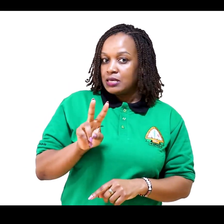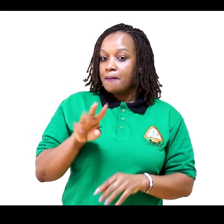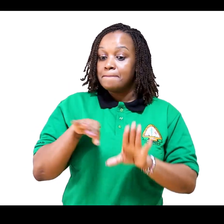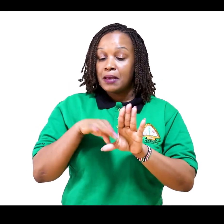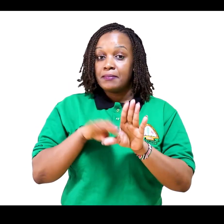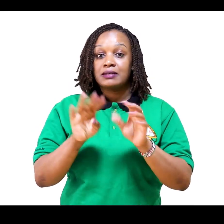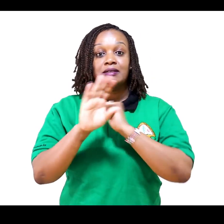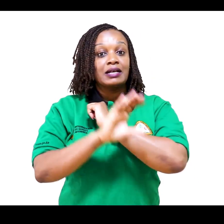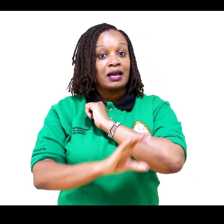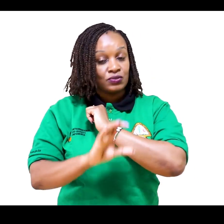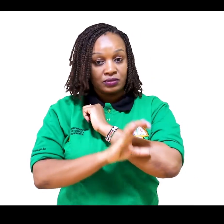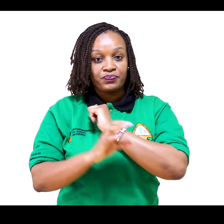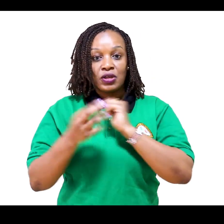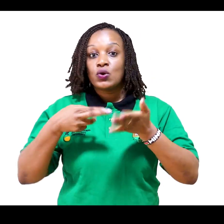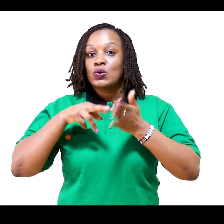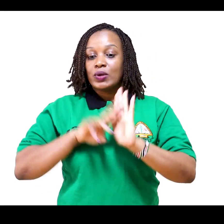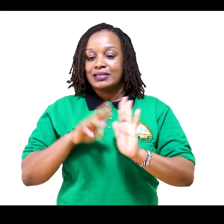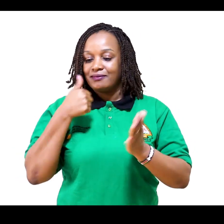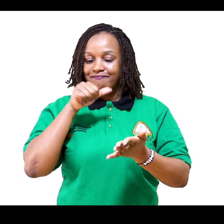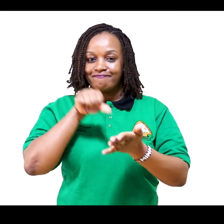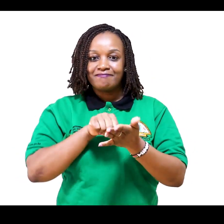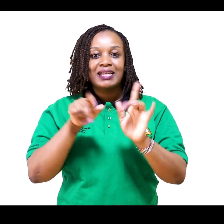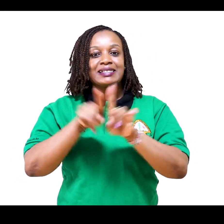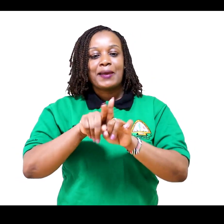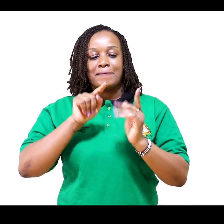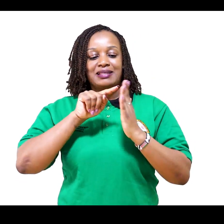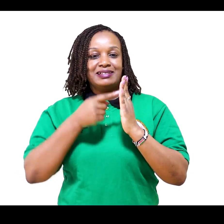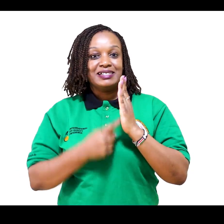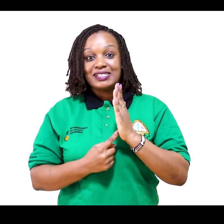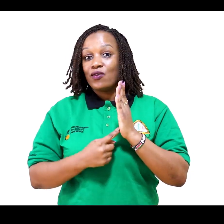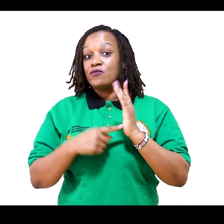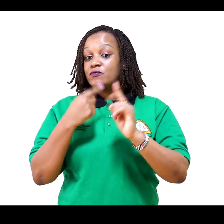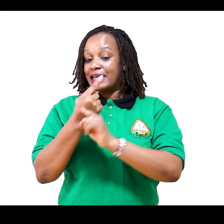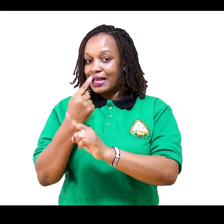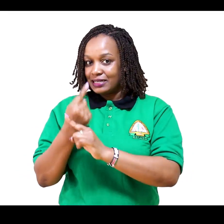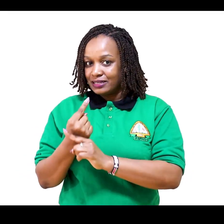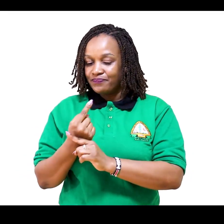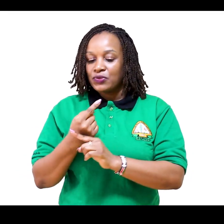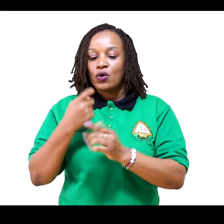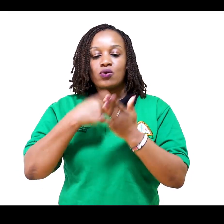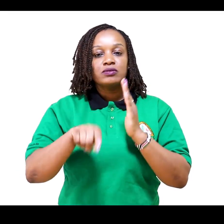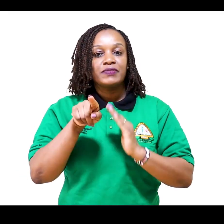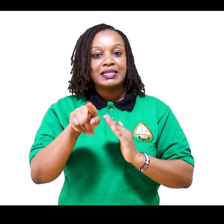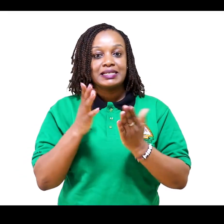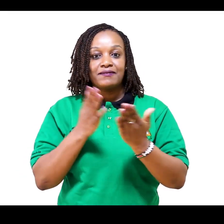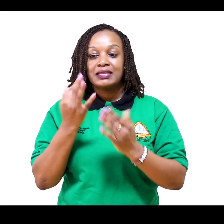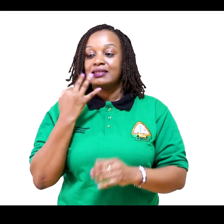mahitaji ni barua za ombi na orodha ya aina. Gharama ya huduma hii ni